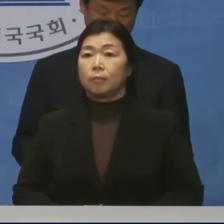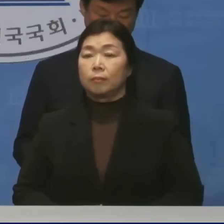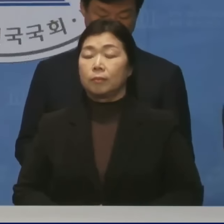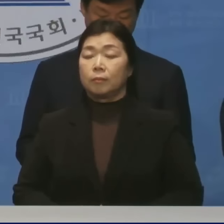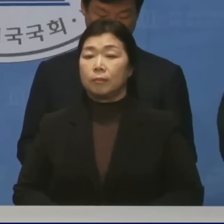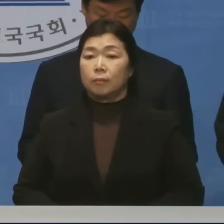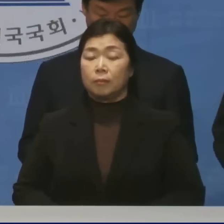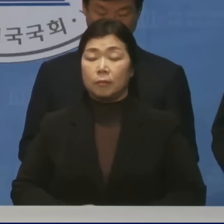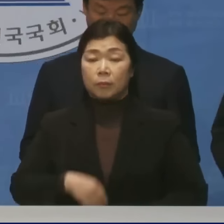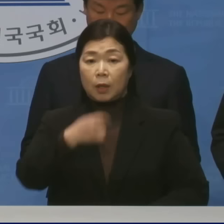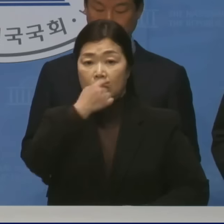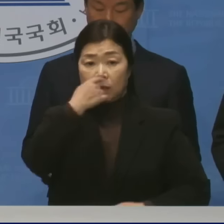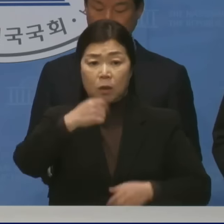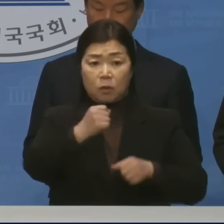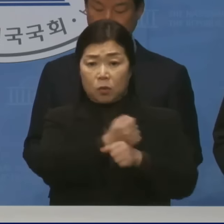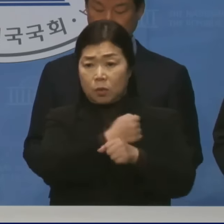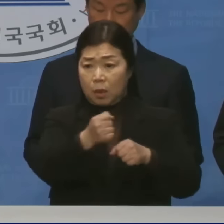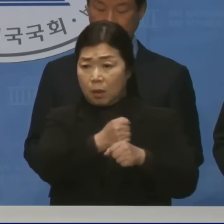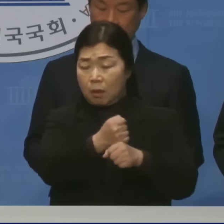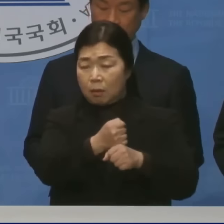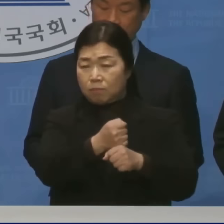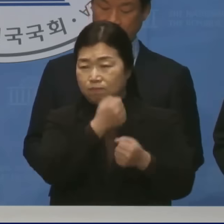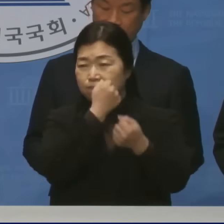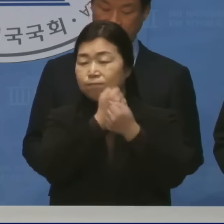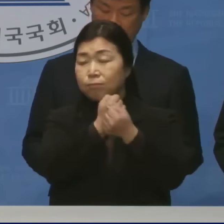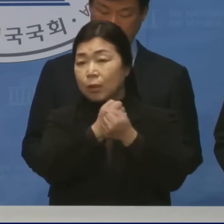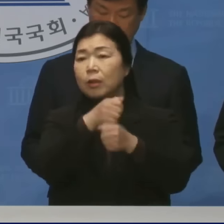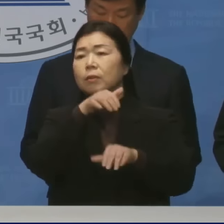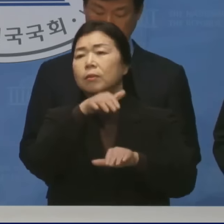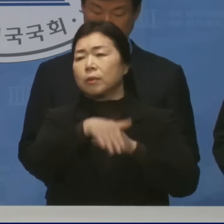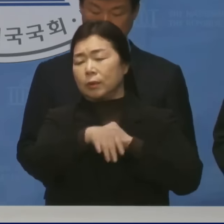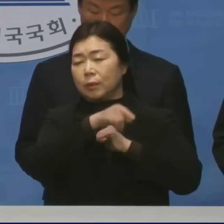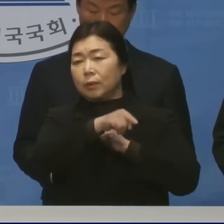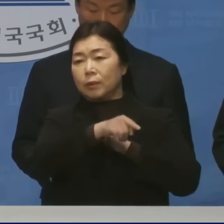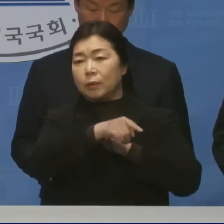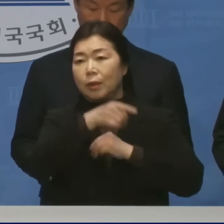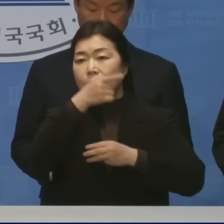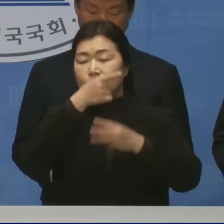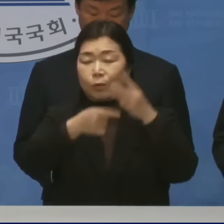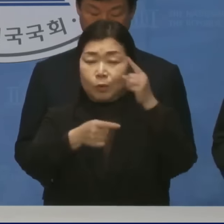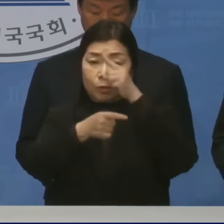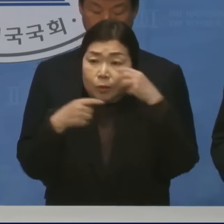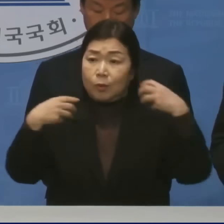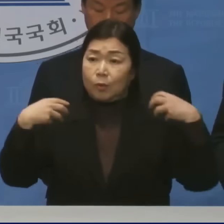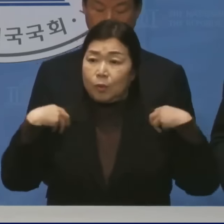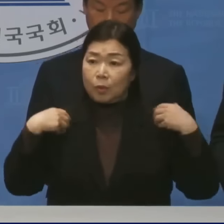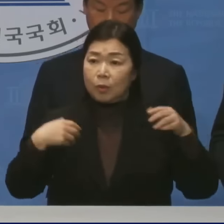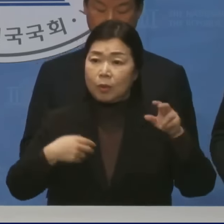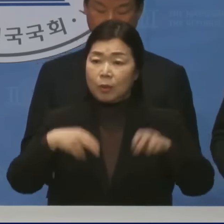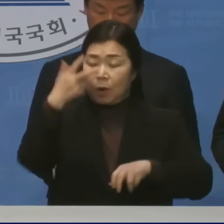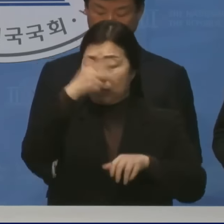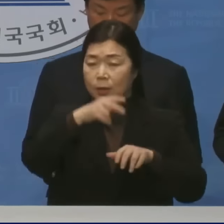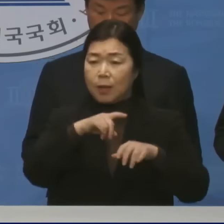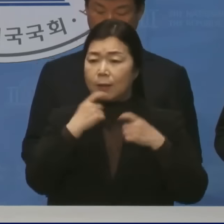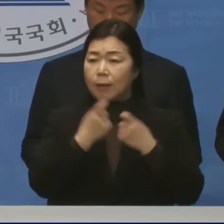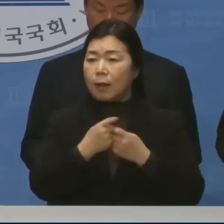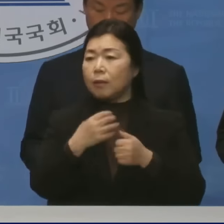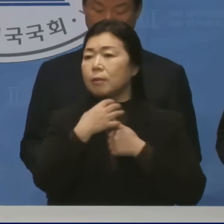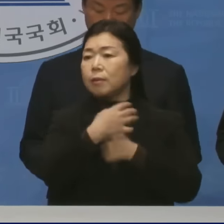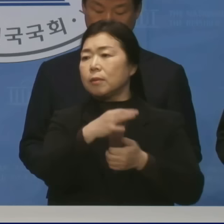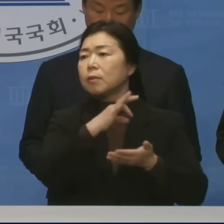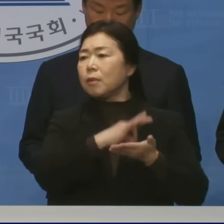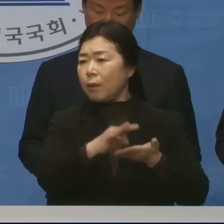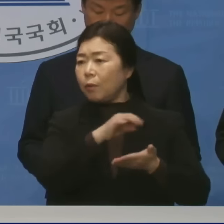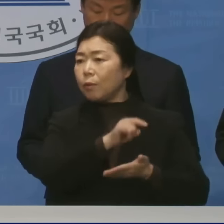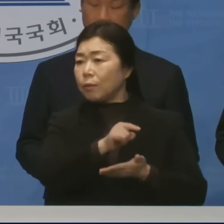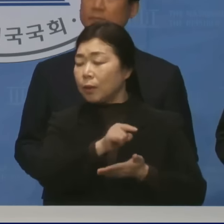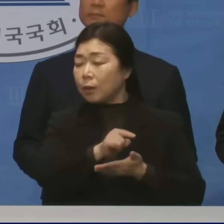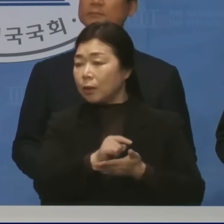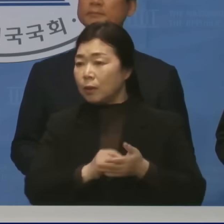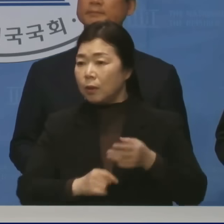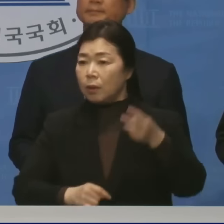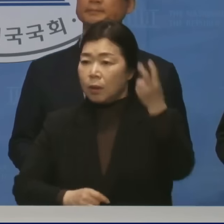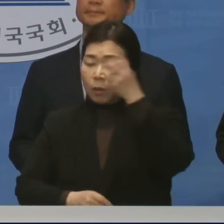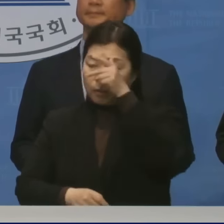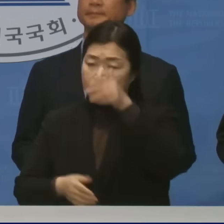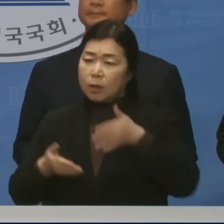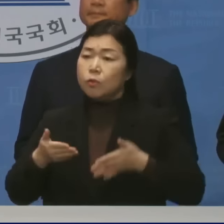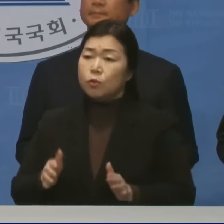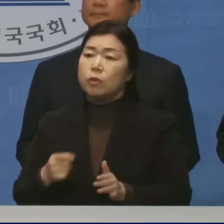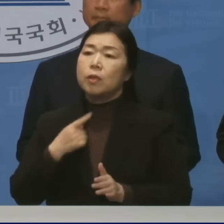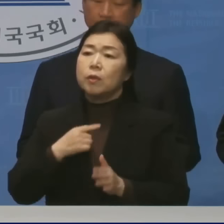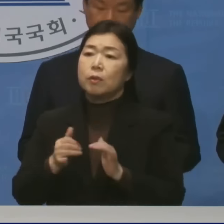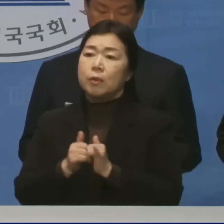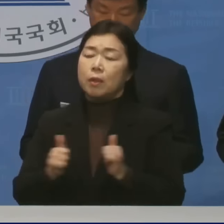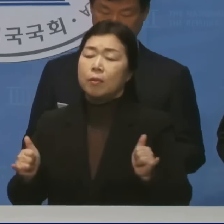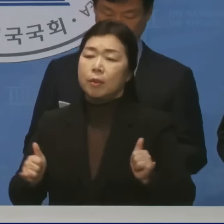증거 조작도 서슴치 않는 윤석열 정권의 검찰 사위와 검찰 출신들이 앞장서 바로잡겠습니다.